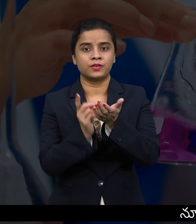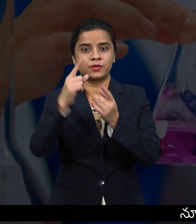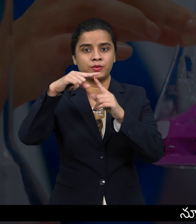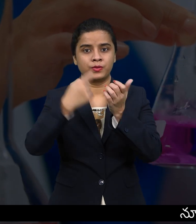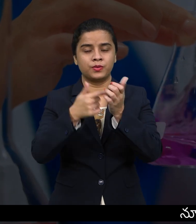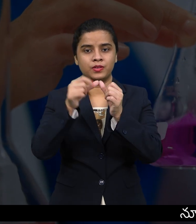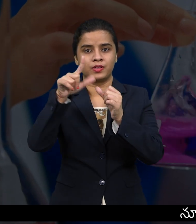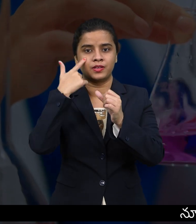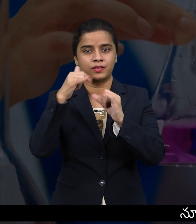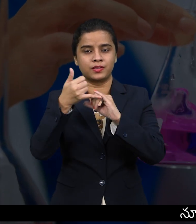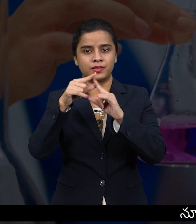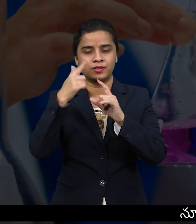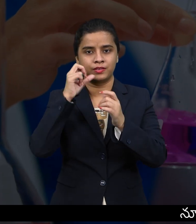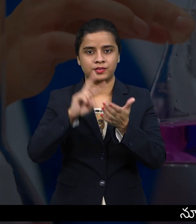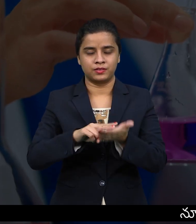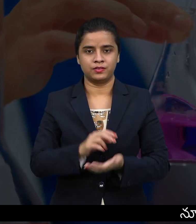న్యూట్రలైజేషన్.